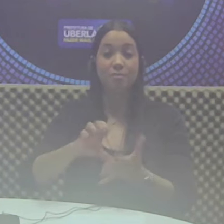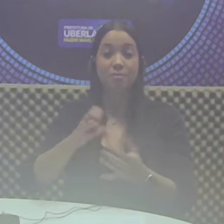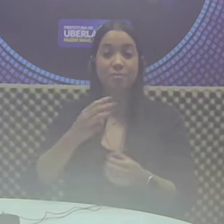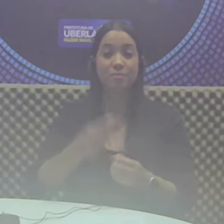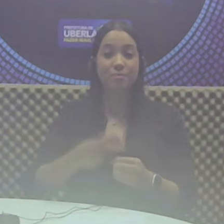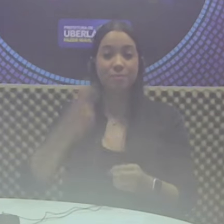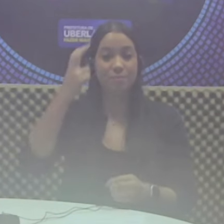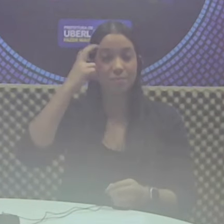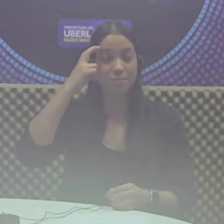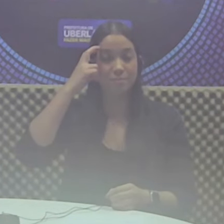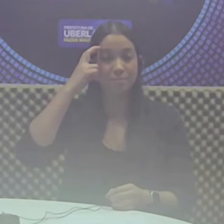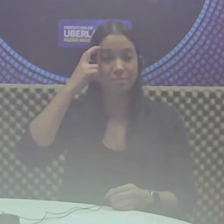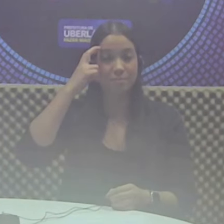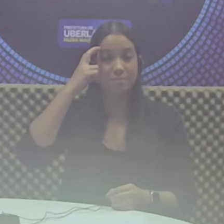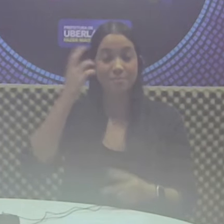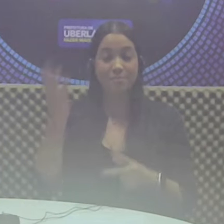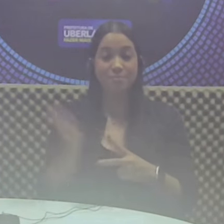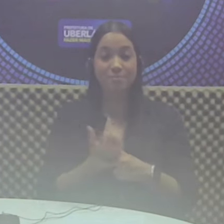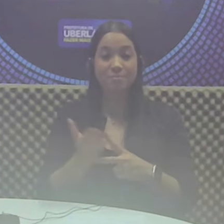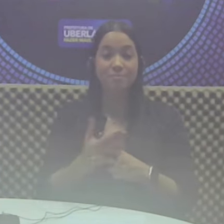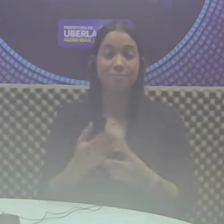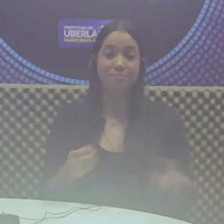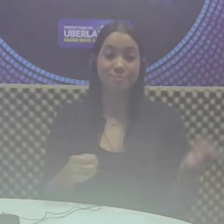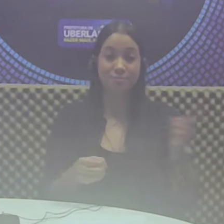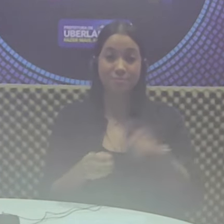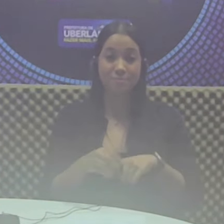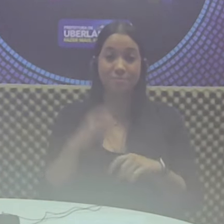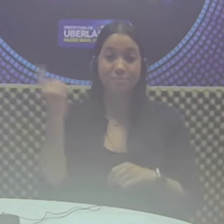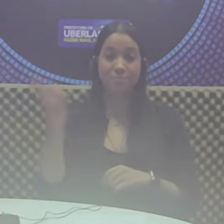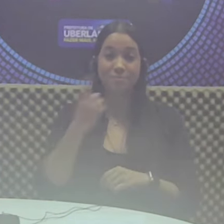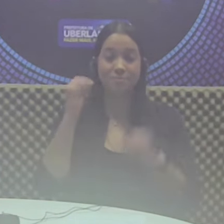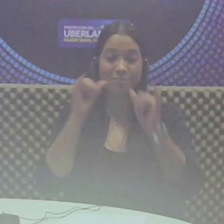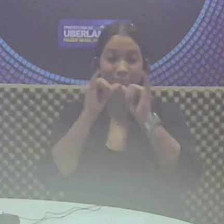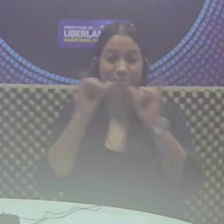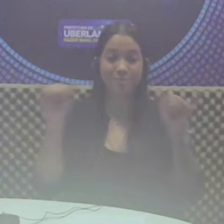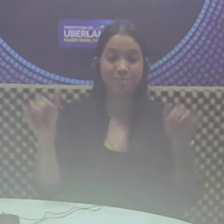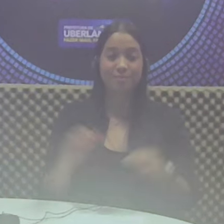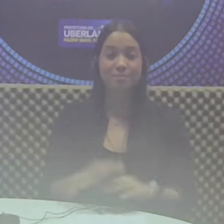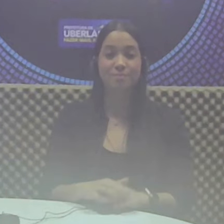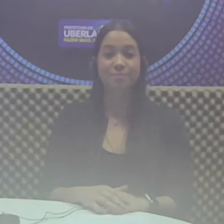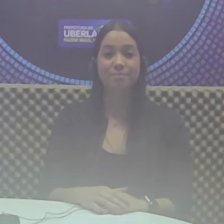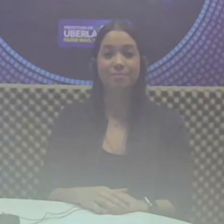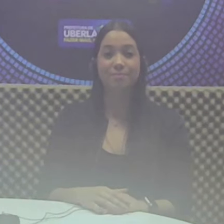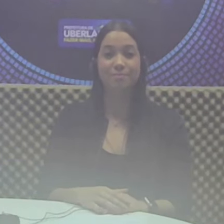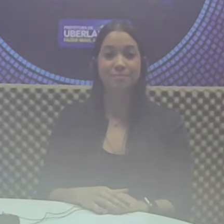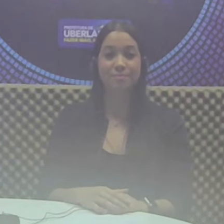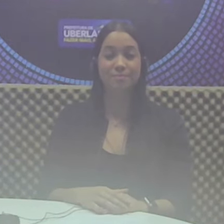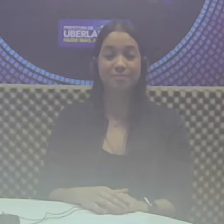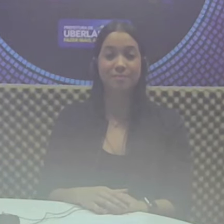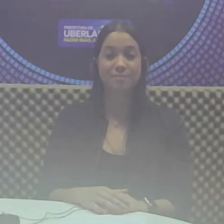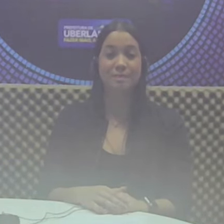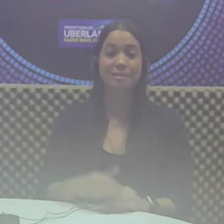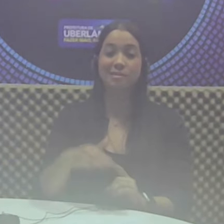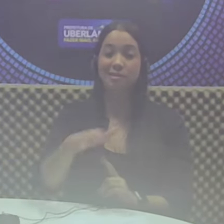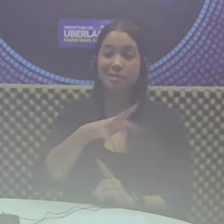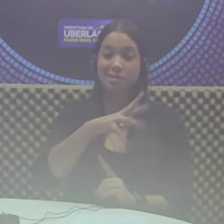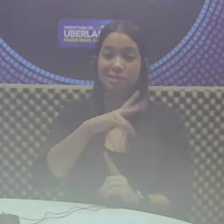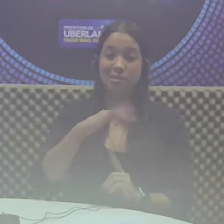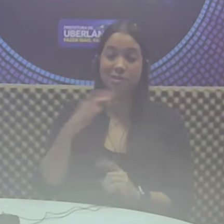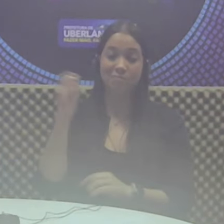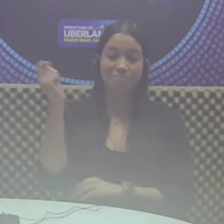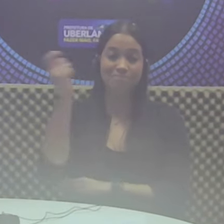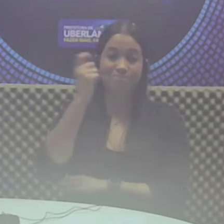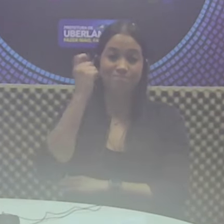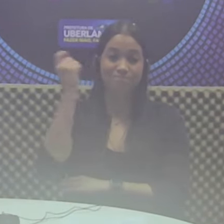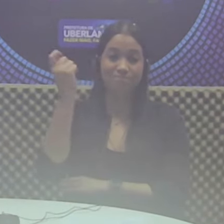Cultura. Vamos a um breve intervalo e na volta tem o Giro de Notícias. A triste situação que o Rio Grande do Sul